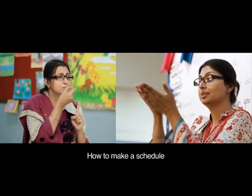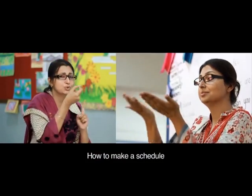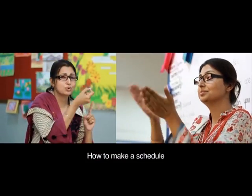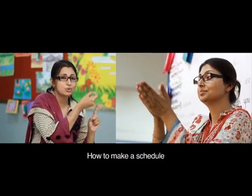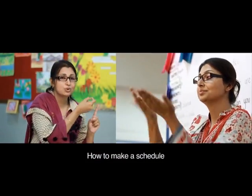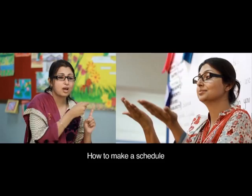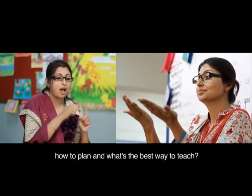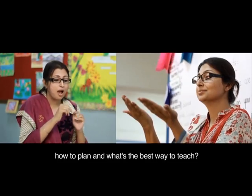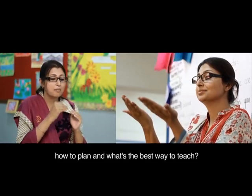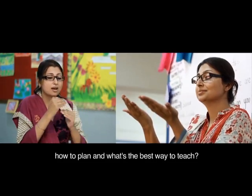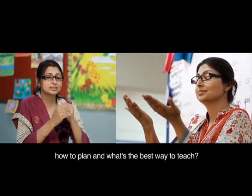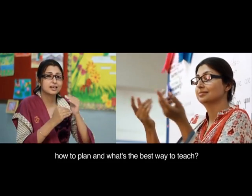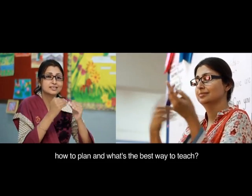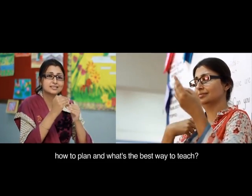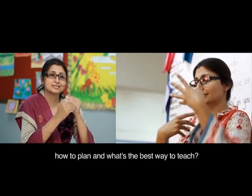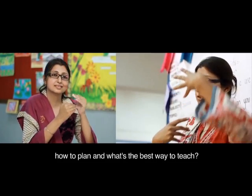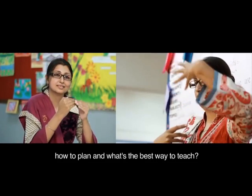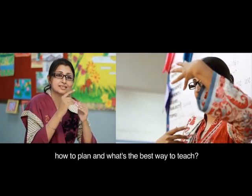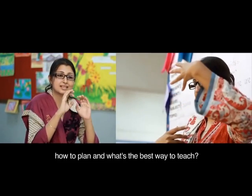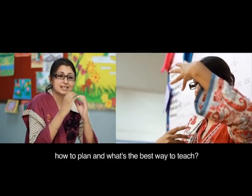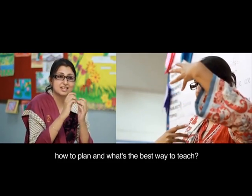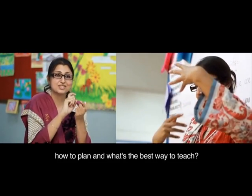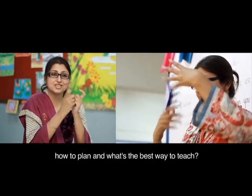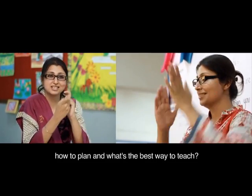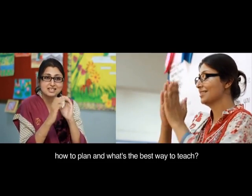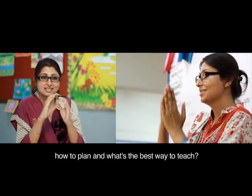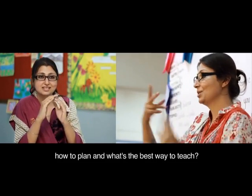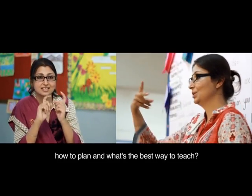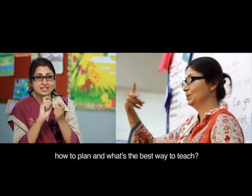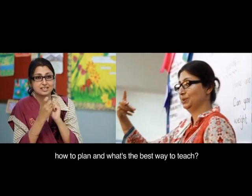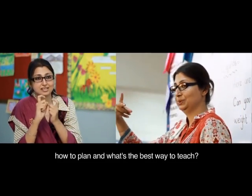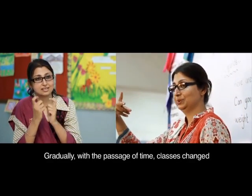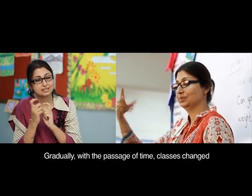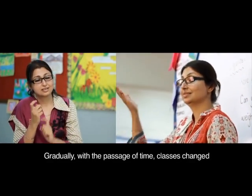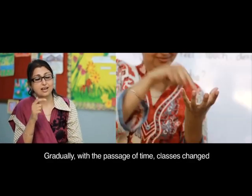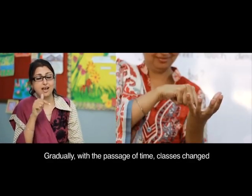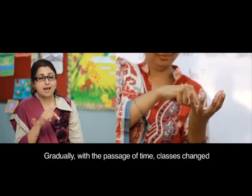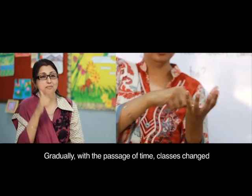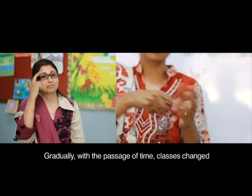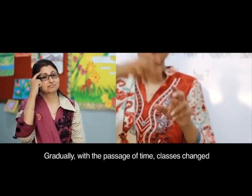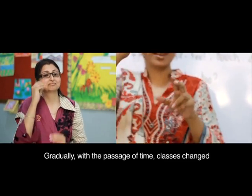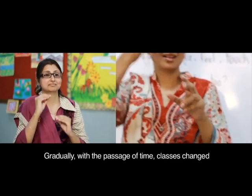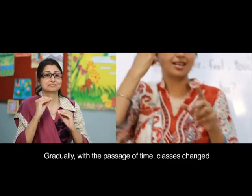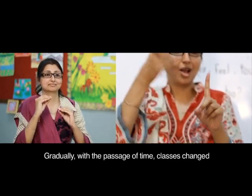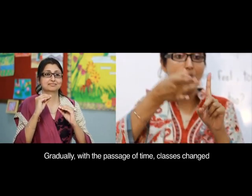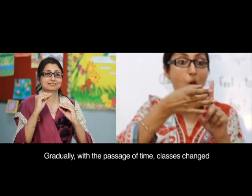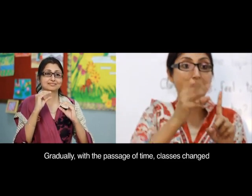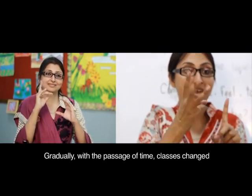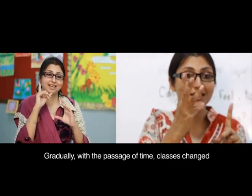है, प्लानिंग कैसे करनी है, पढ़ाने का क्या तरीका है। आहिस्ता आहिस्ता वक्त के साथ क्लास बदलती चली गई